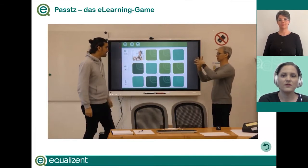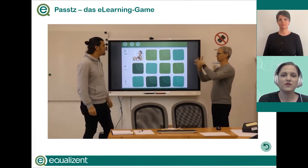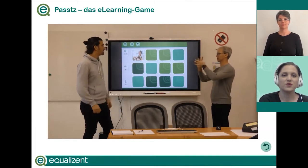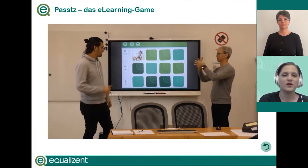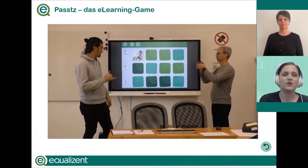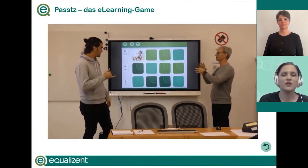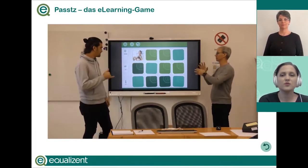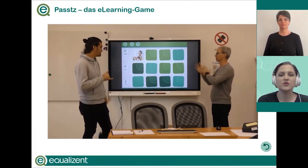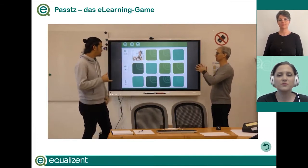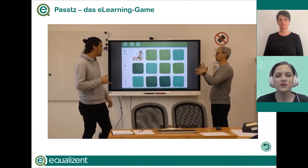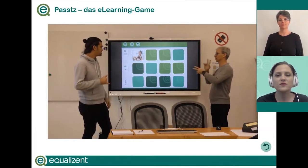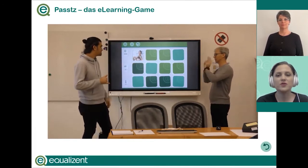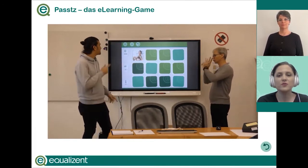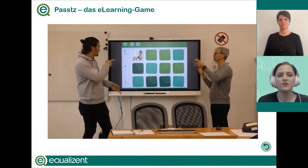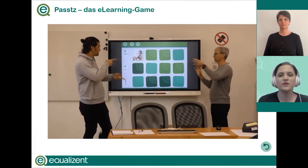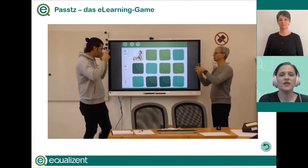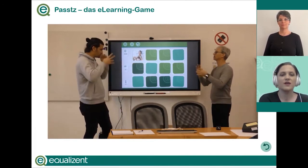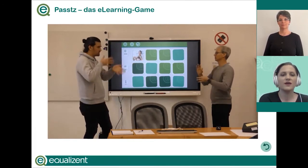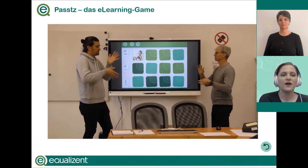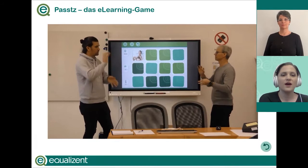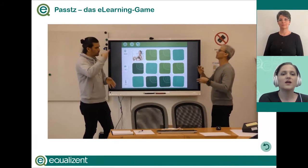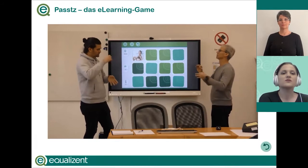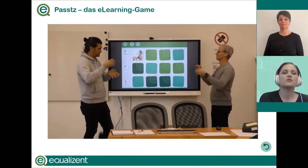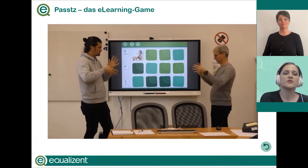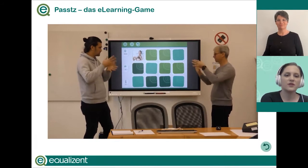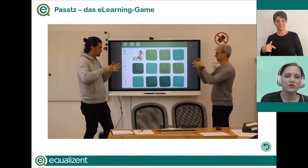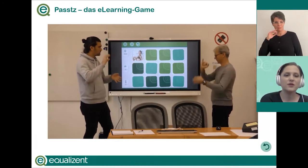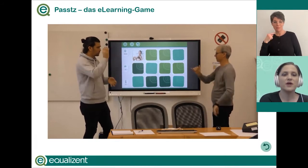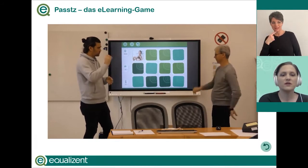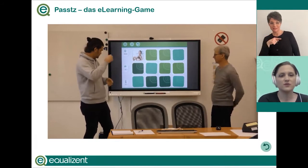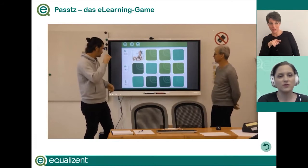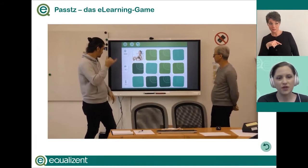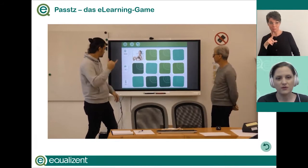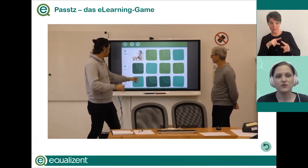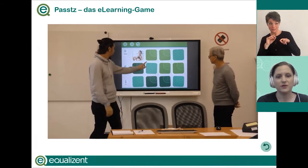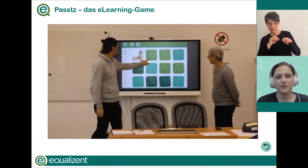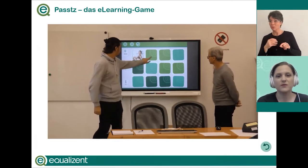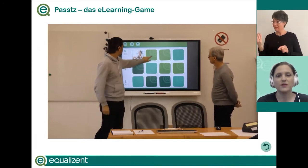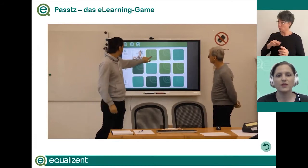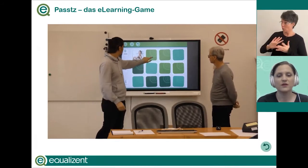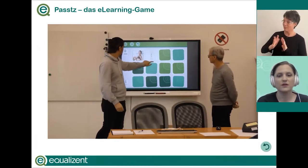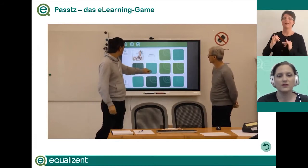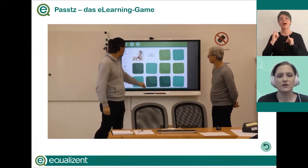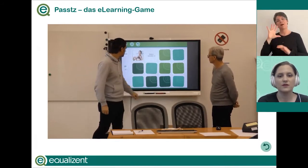Ja, Friseur, okay, da musst du das Bild verknüpfen. Ach so, und dann noch die Gebärde dazu. Ja, okay.